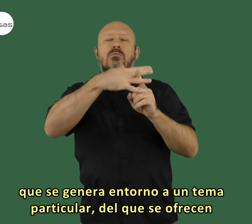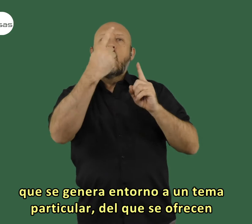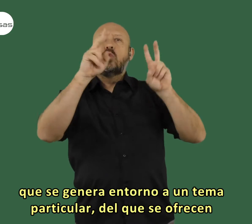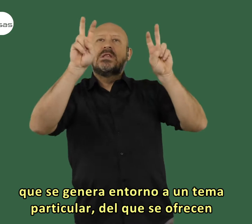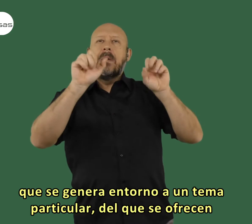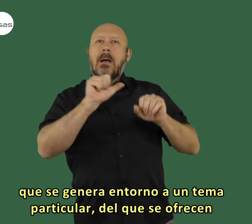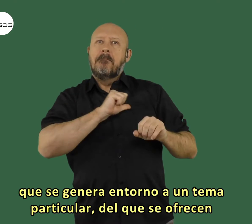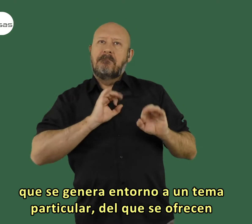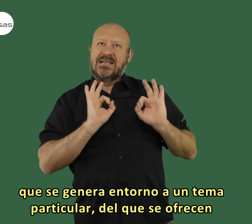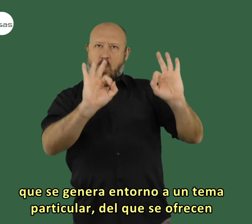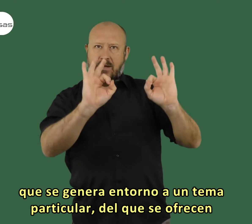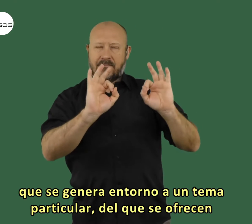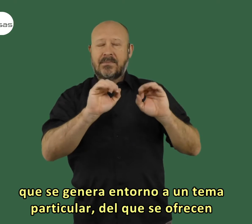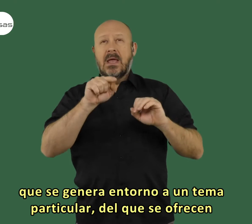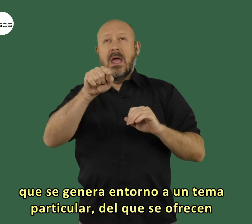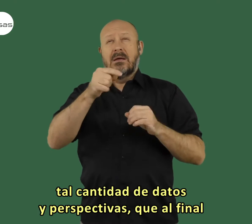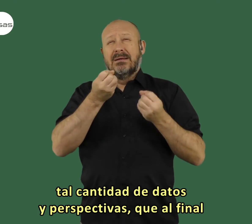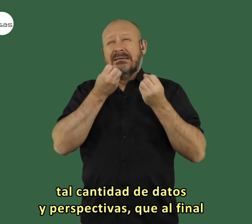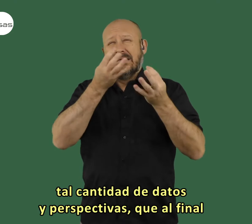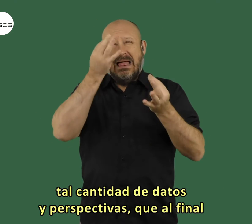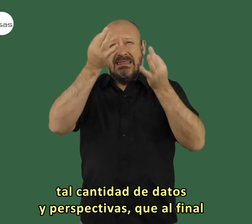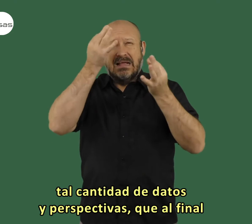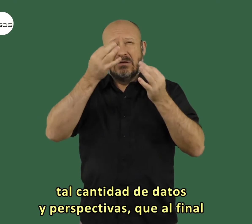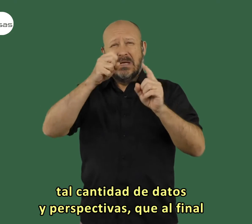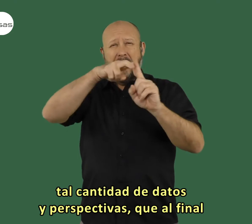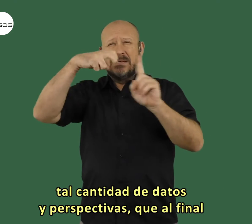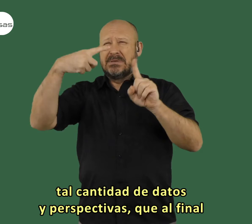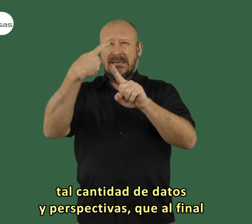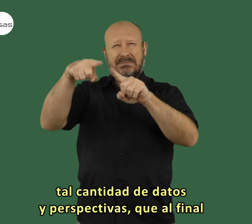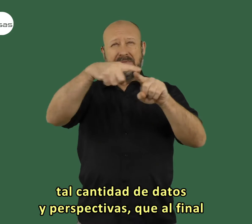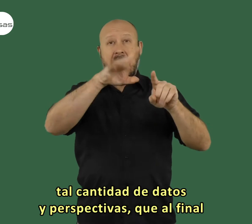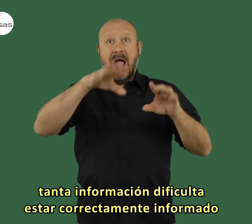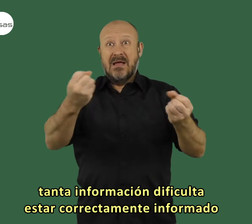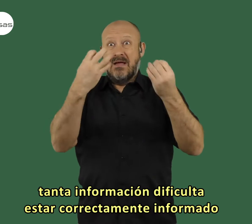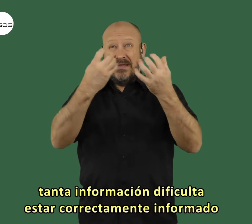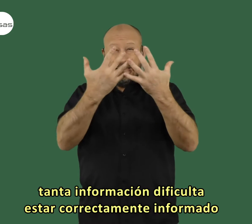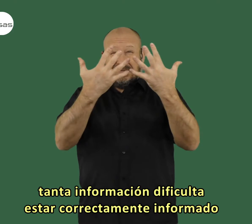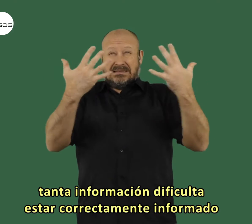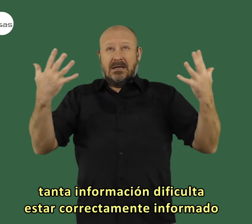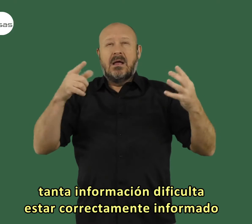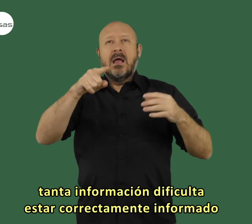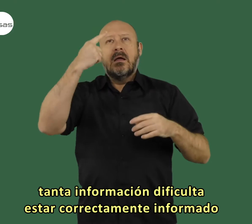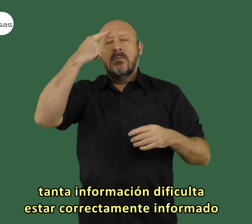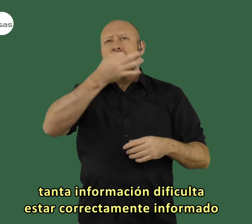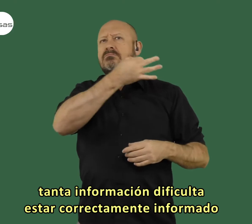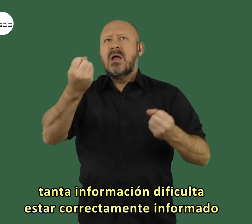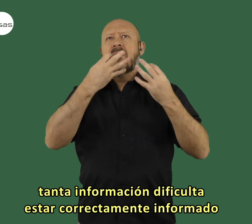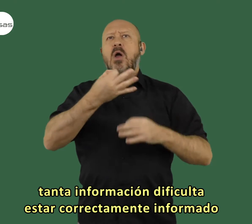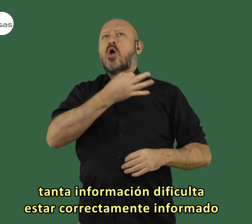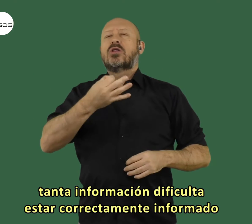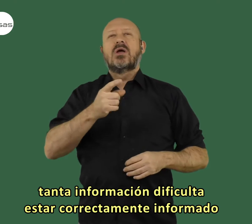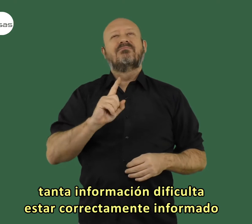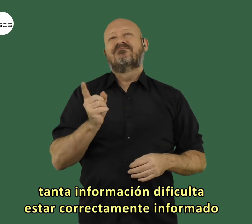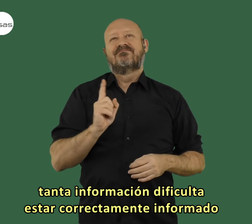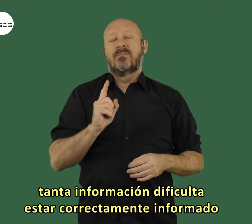en torno a un tema particular, del que se ofrecen tan cantidad de datos y perspectivas que al final tanta información dificulta estar